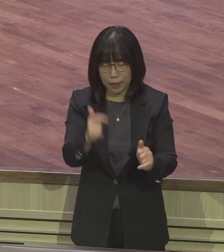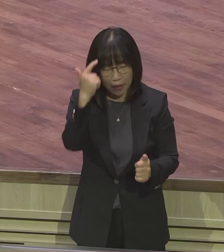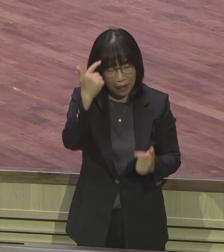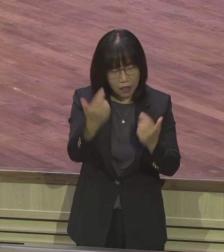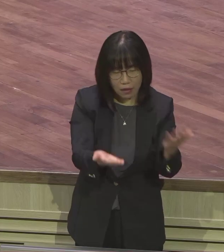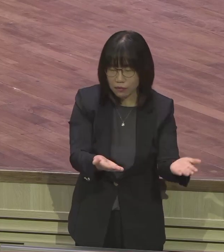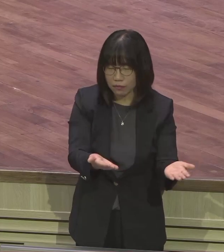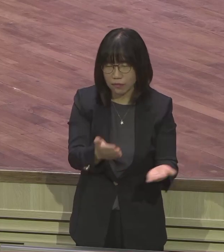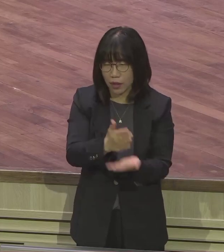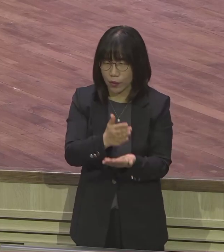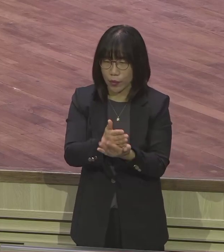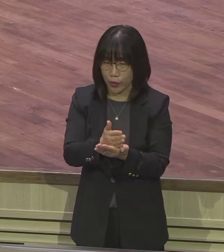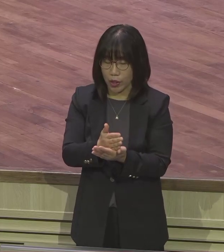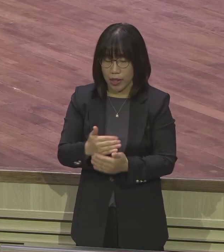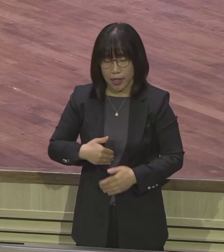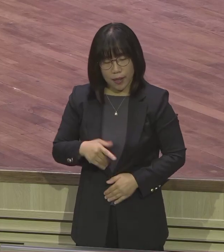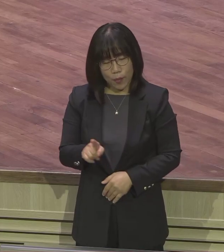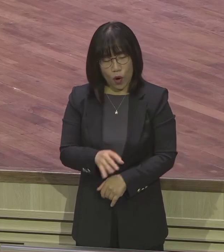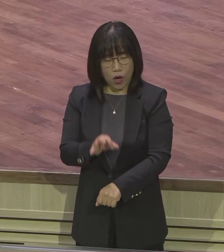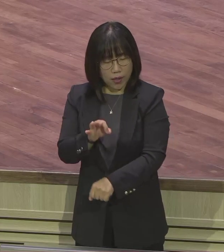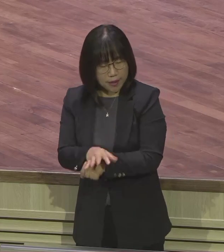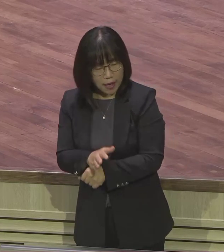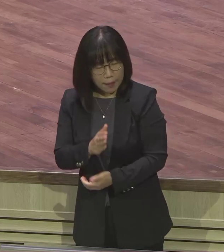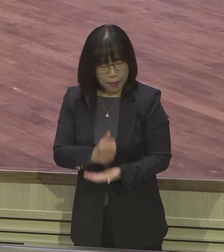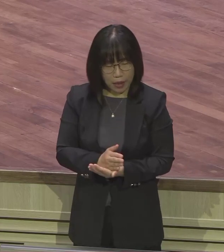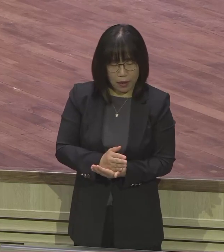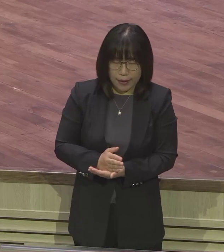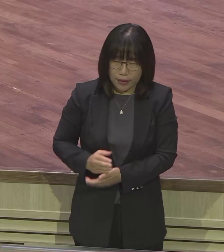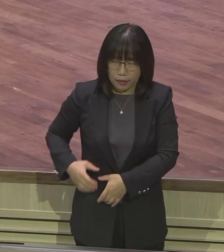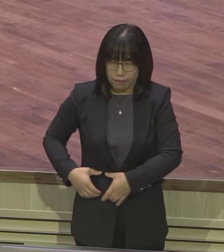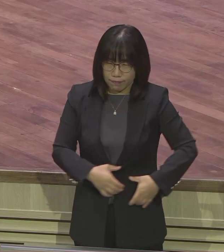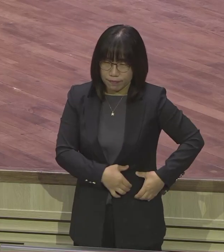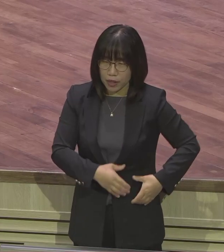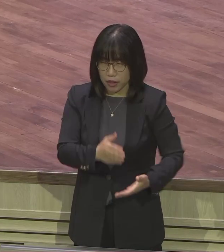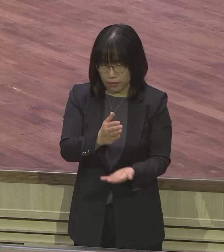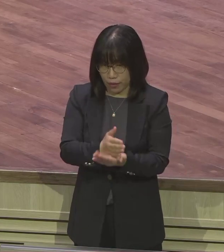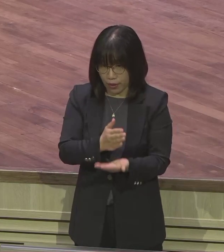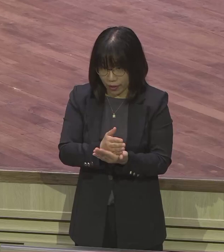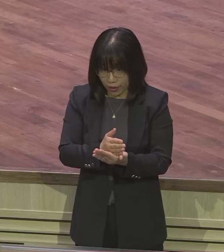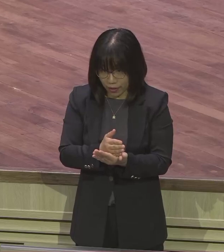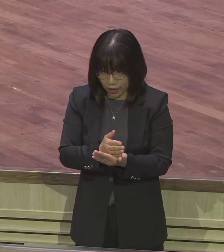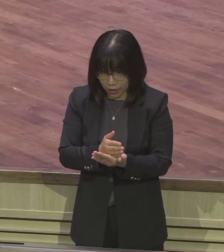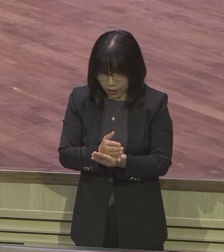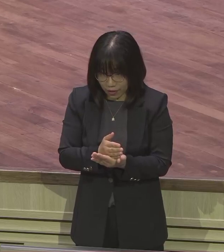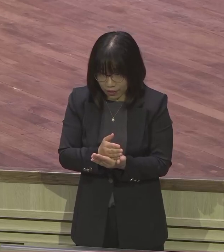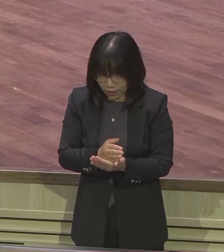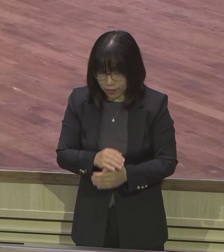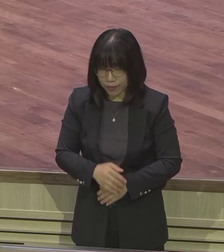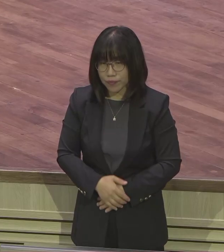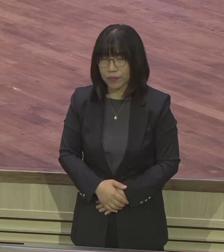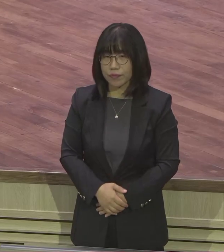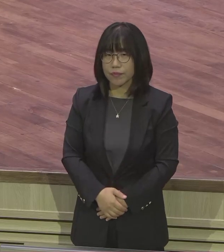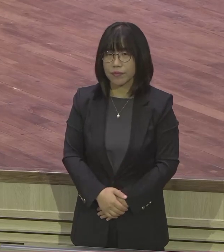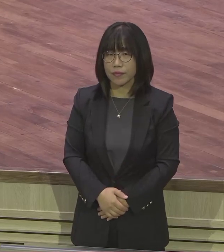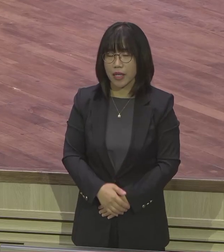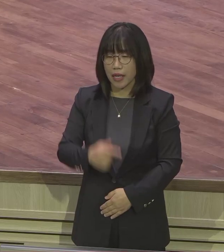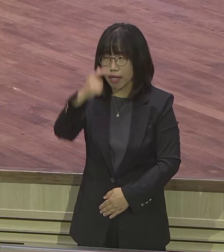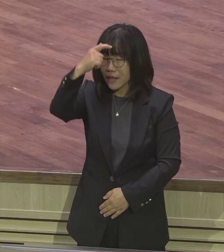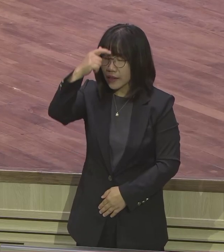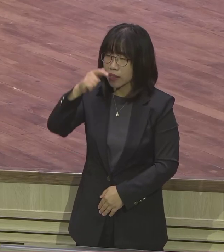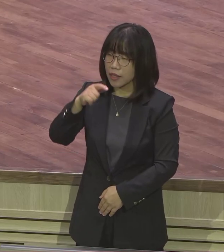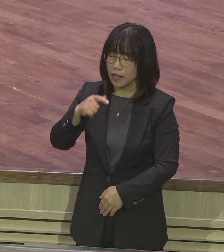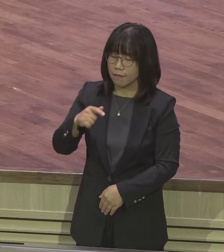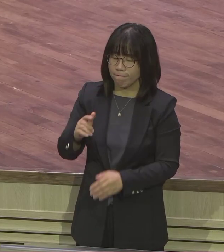안 가야 될지 내가 지금 사야 될지 안 사야 될지 내가 결정해야 되는데 이거 내가 지금 정 나로서는 도대체 못하겠습니다. 하나님 예배 통해서